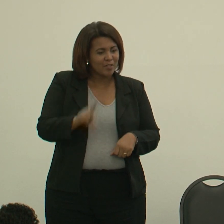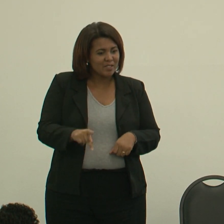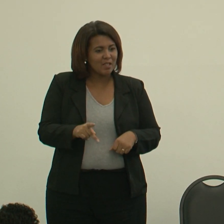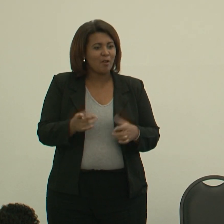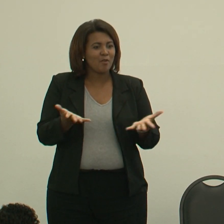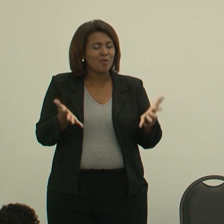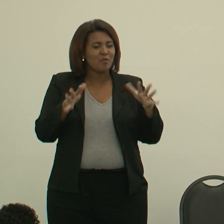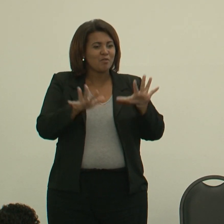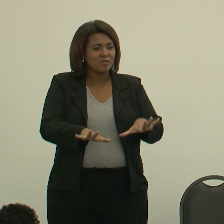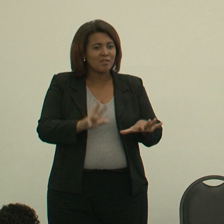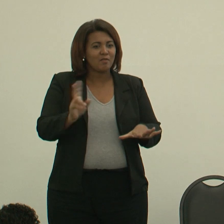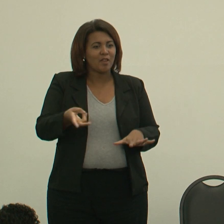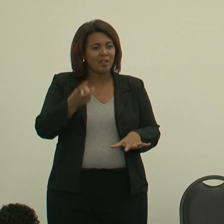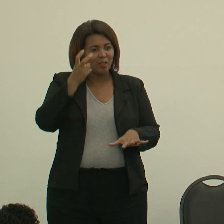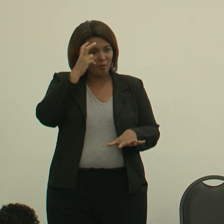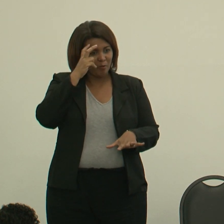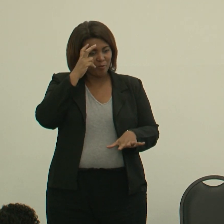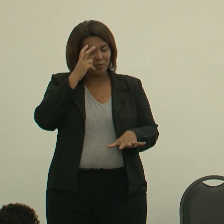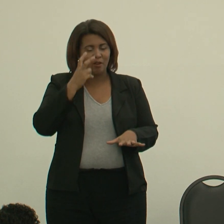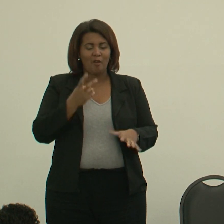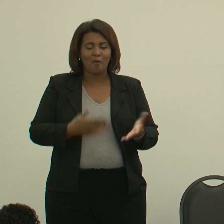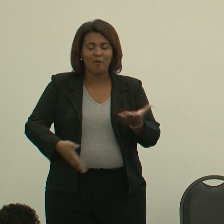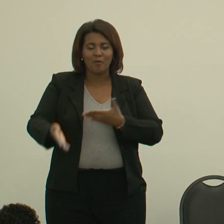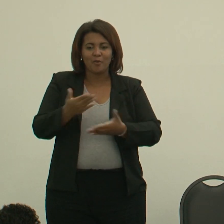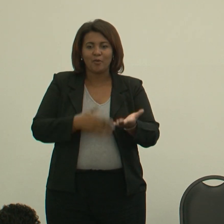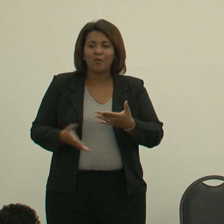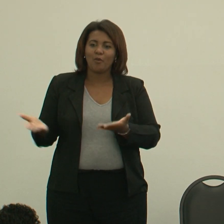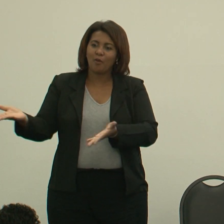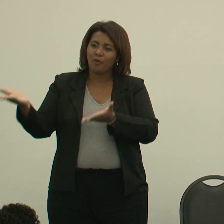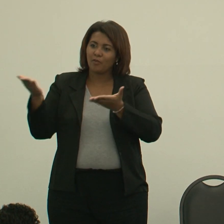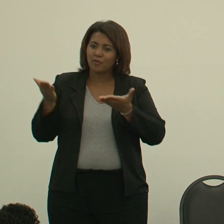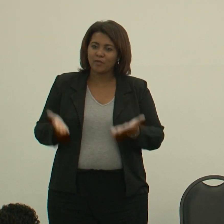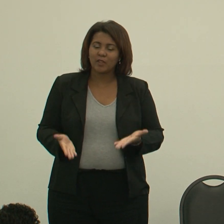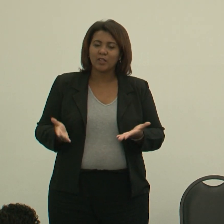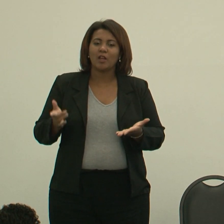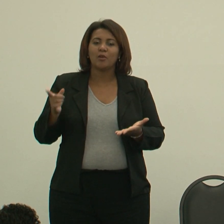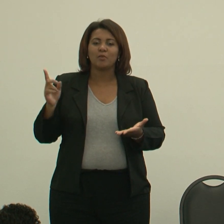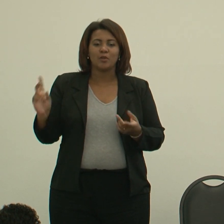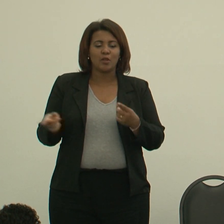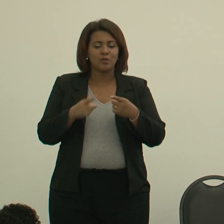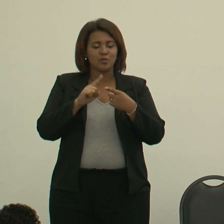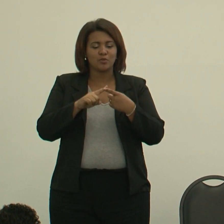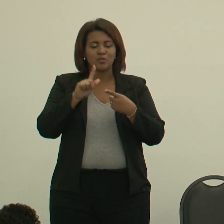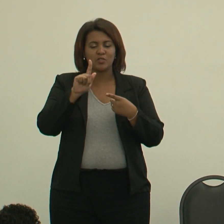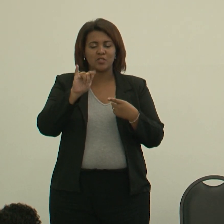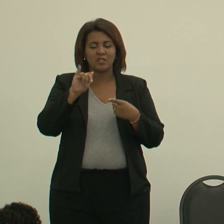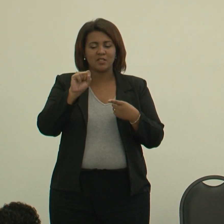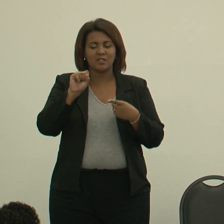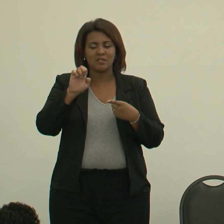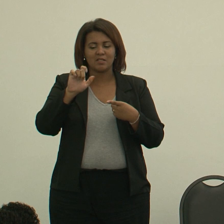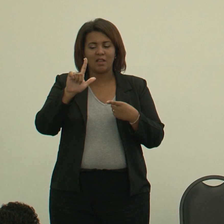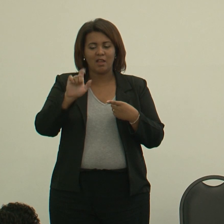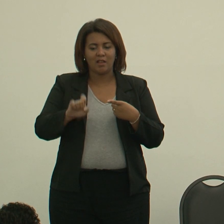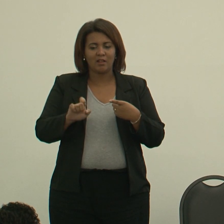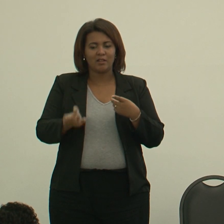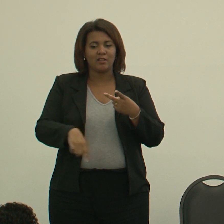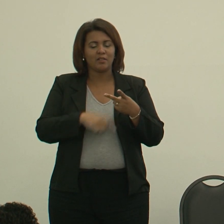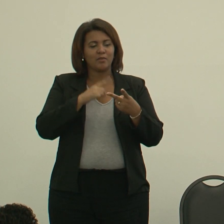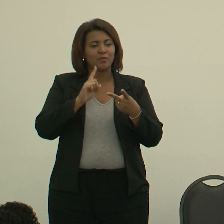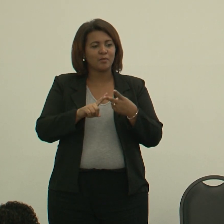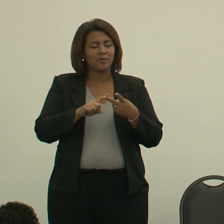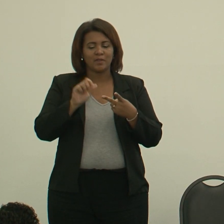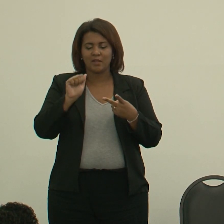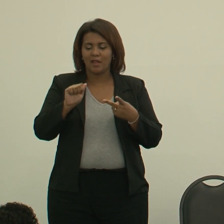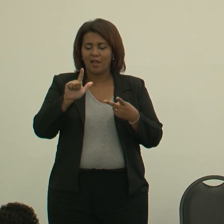intercultural, convidamos as especialistas senhora Gisele Peregrino e a senhora